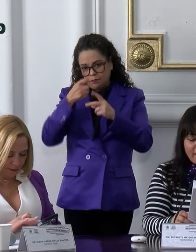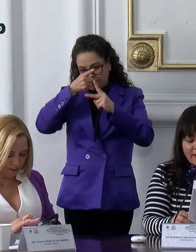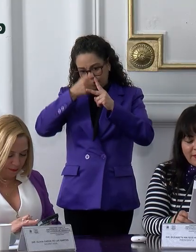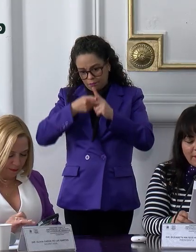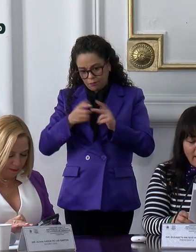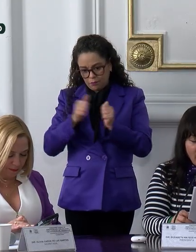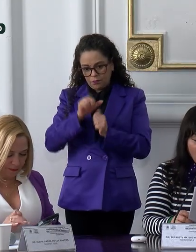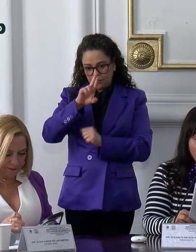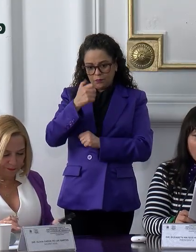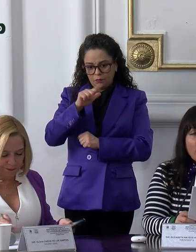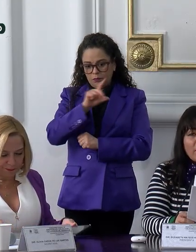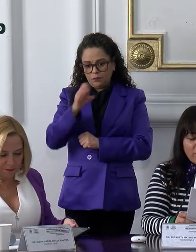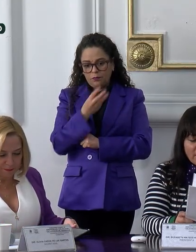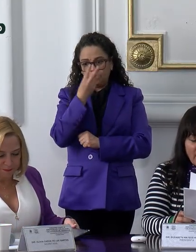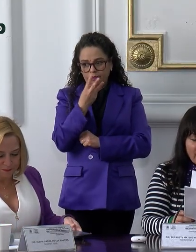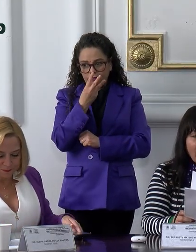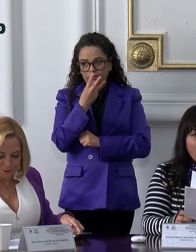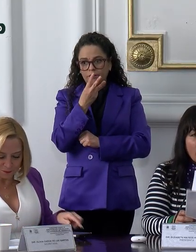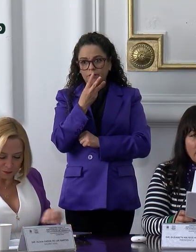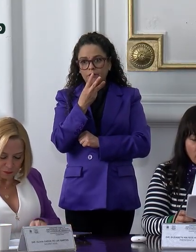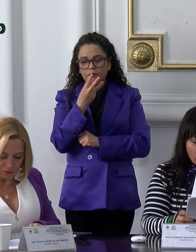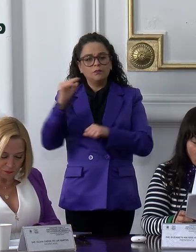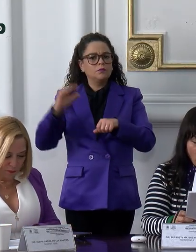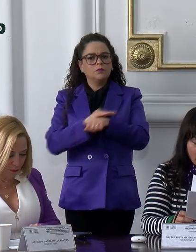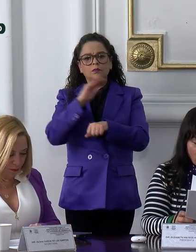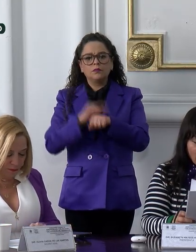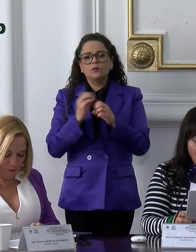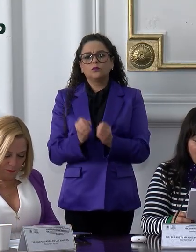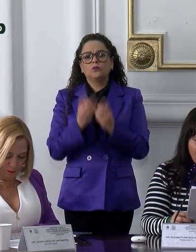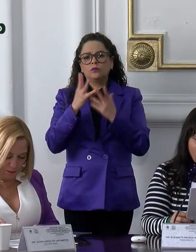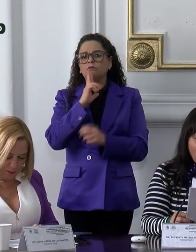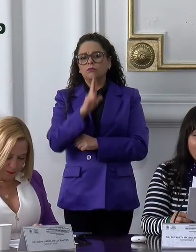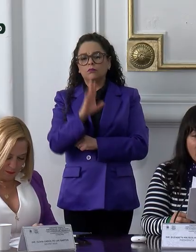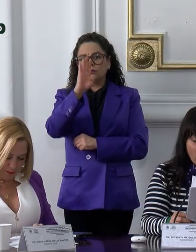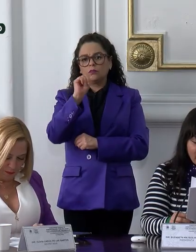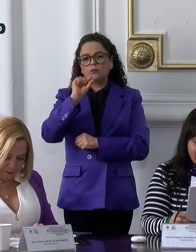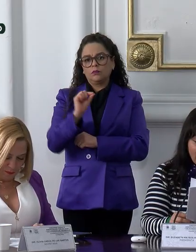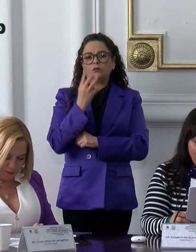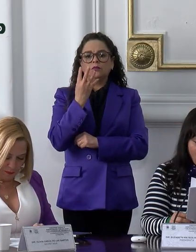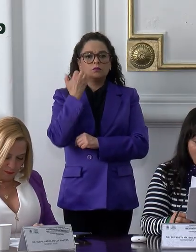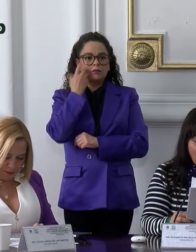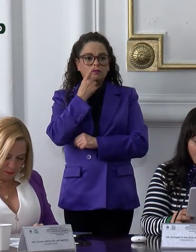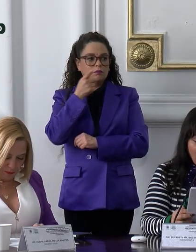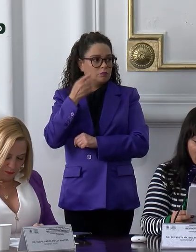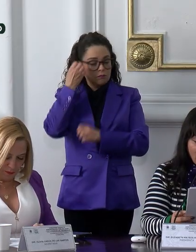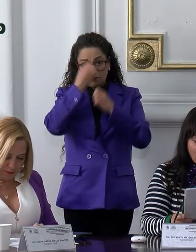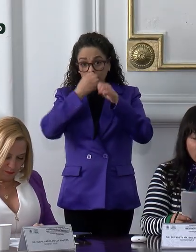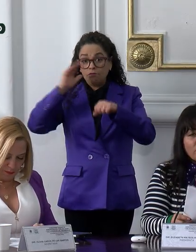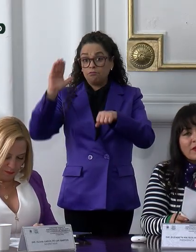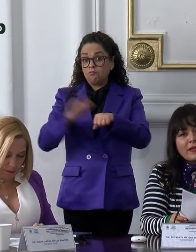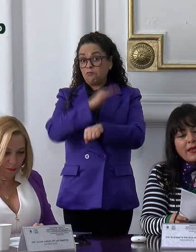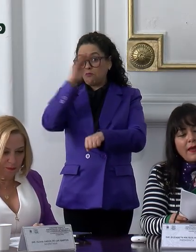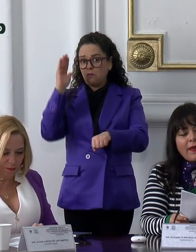a regla de 3 simple, tuvo un promedio final de 9.4. En razón de lo anterior, se estima que cuenta con una